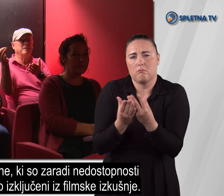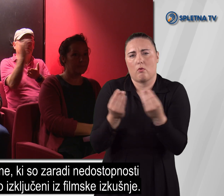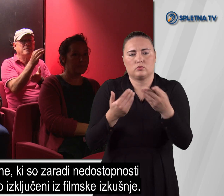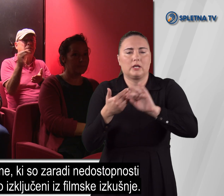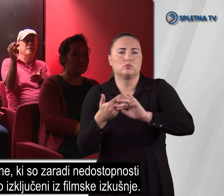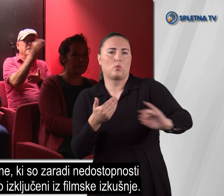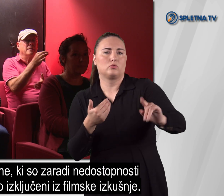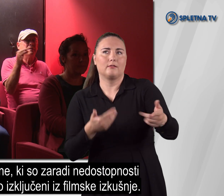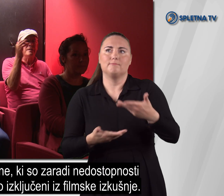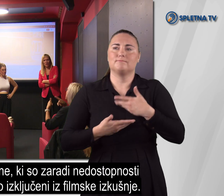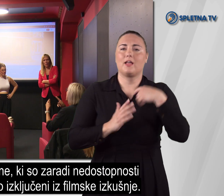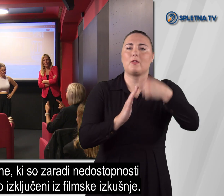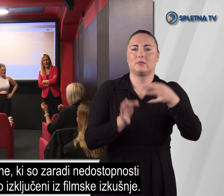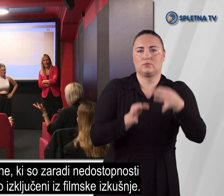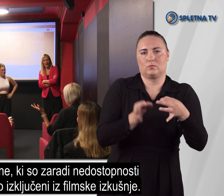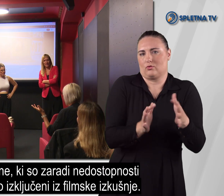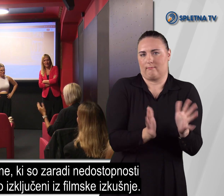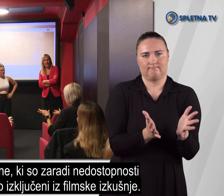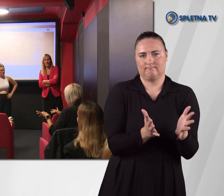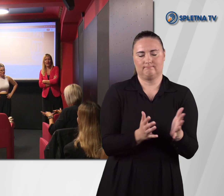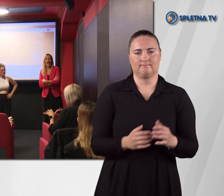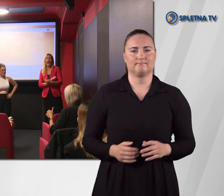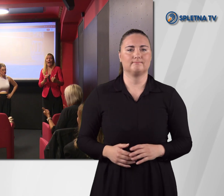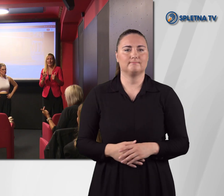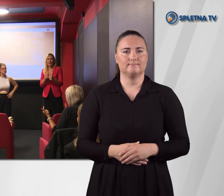izključeni iz filmske izkušnje.